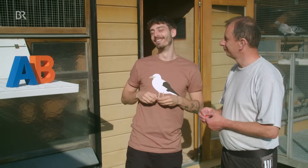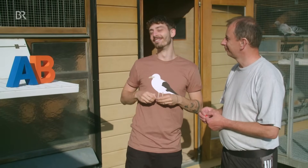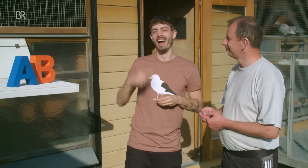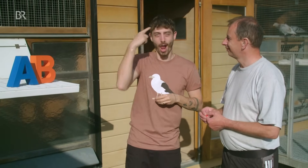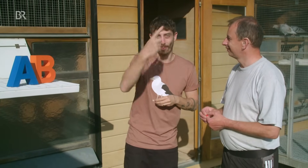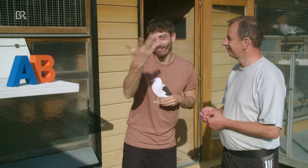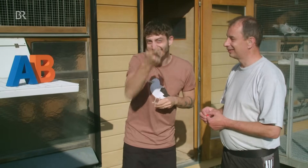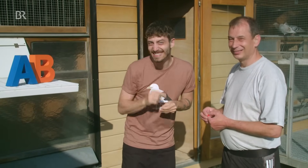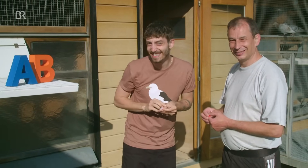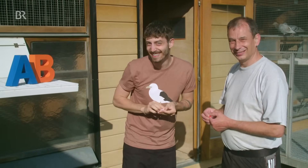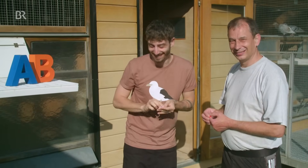Na, was glaubt ihr?